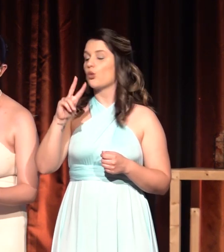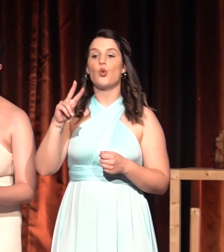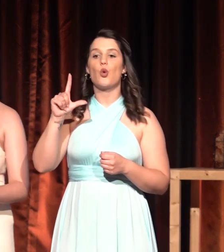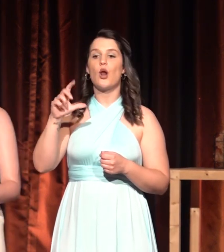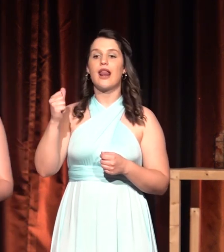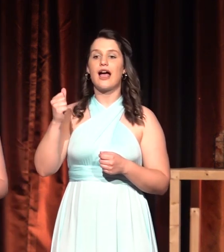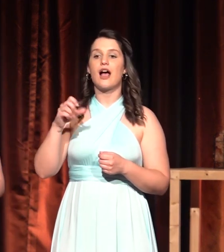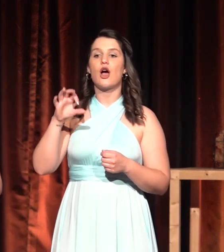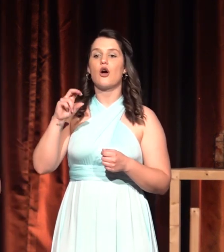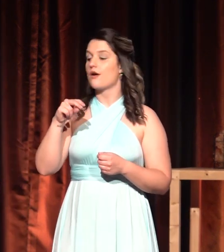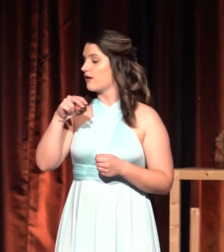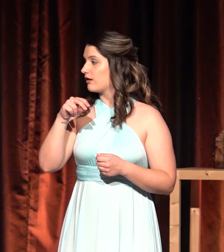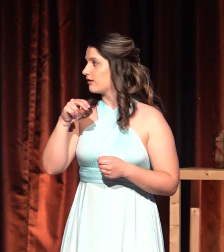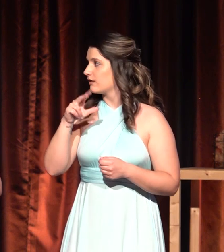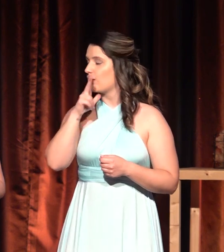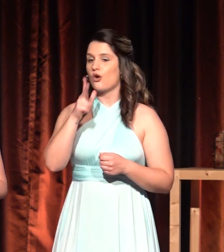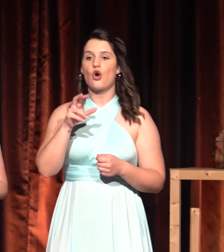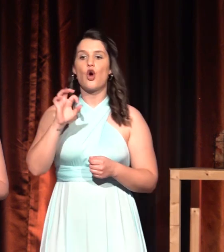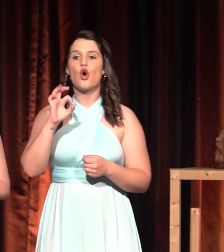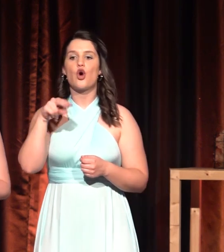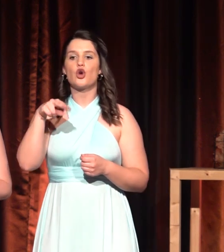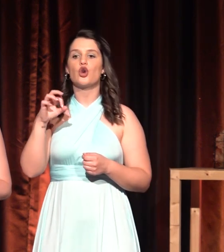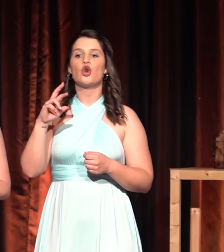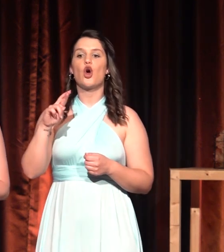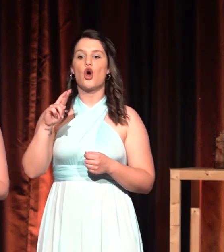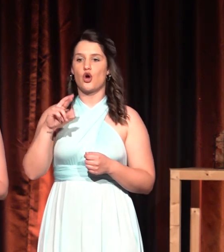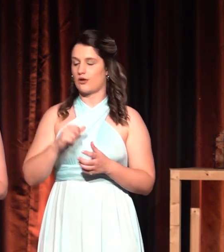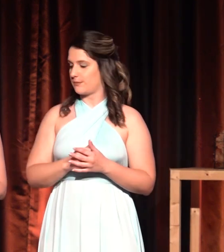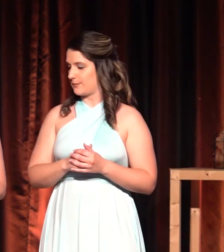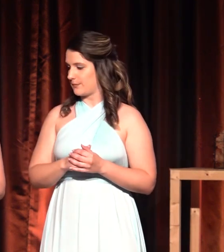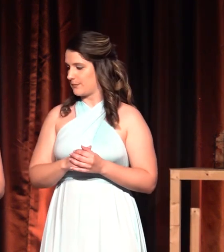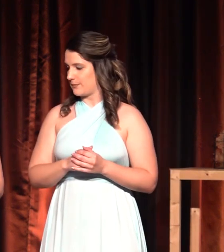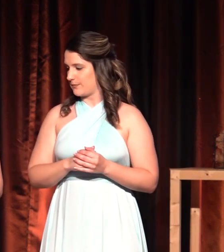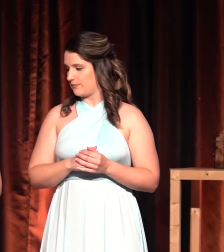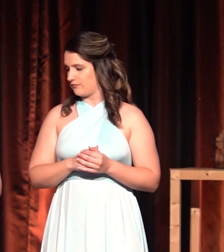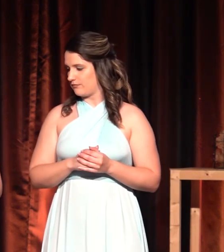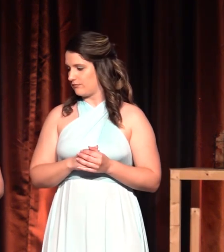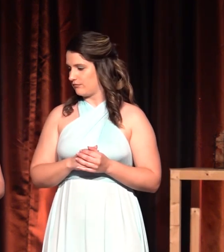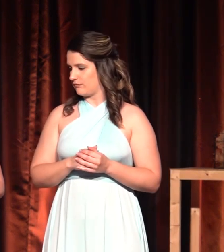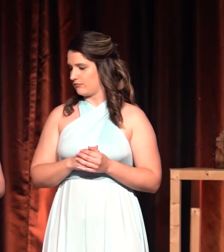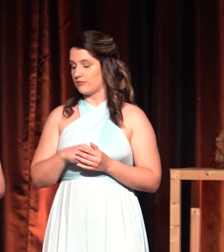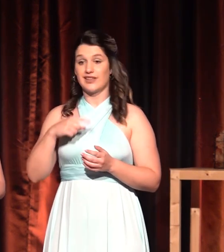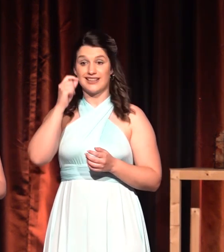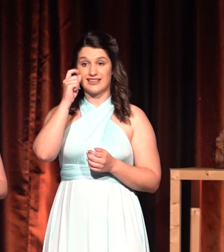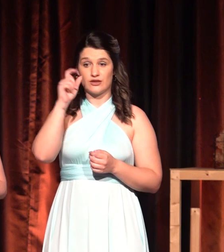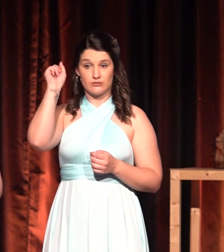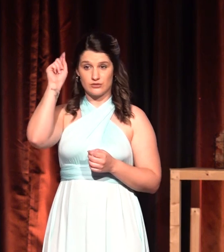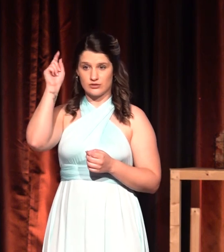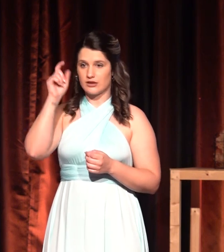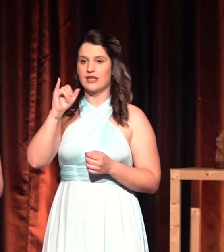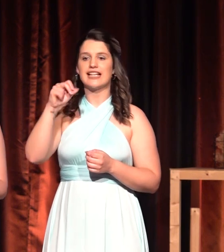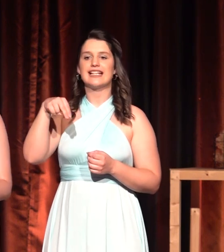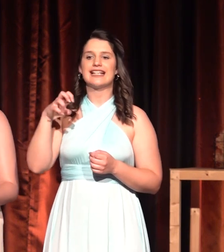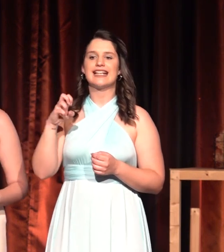Ha obtingut matrícula d'honor en els estudis de cicle formatiu de grau superior d'educació infantil, Inés Ramon